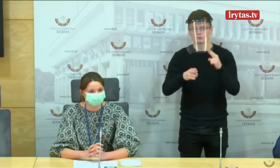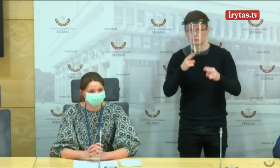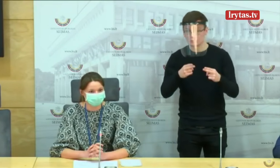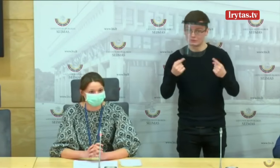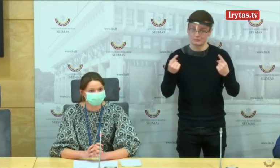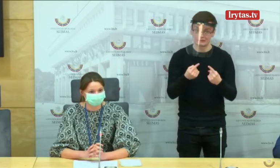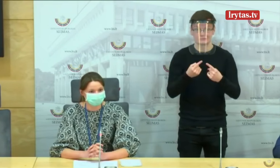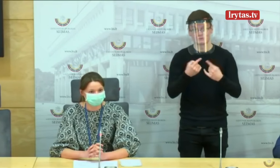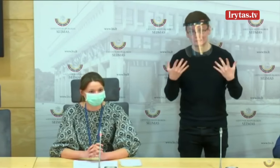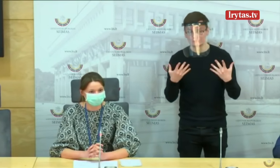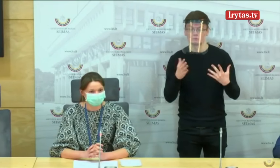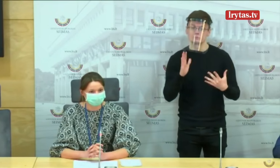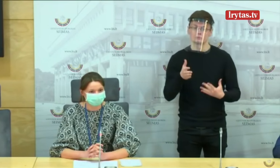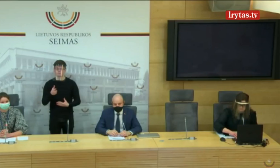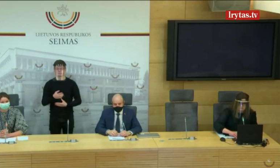personalu.